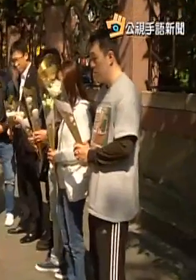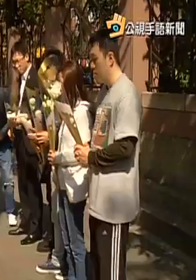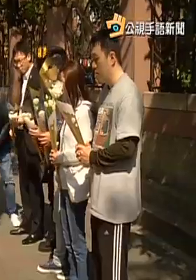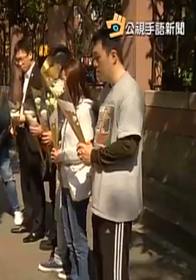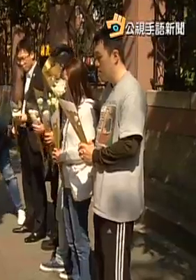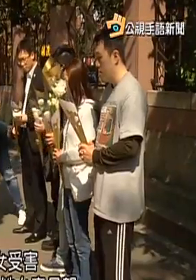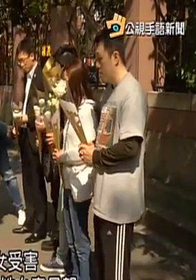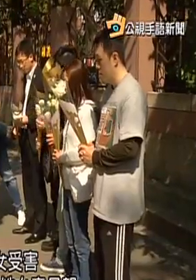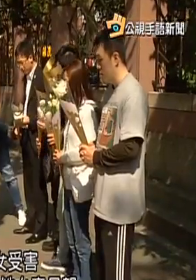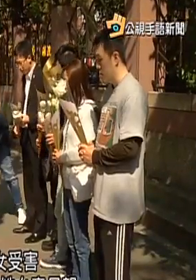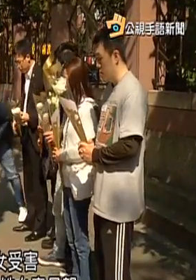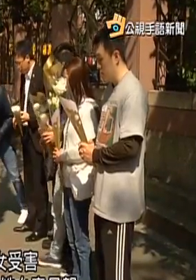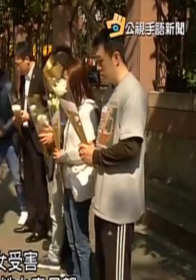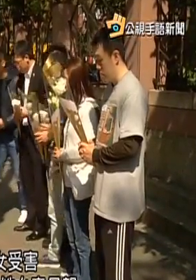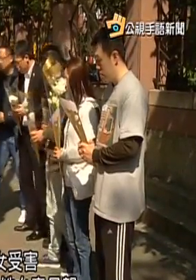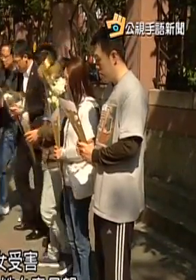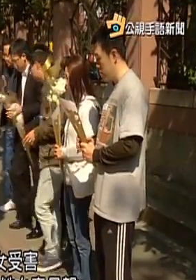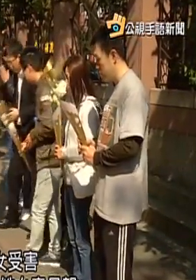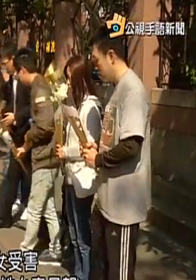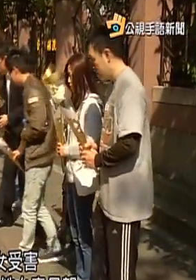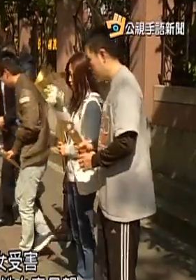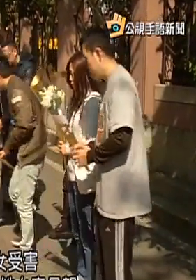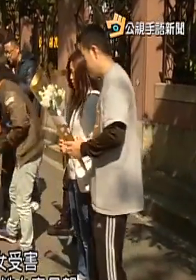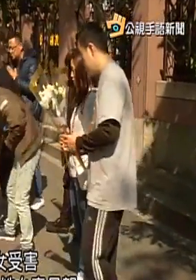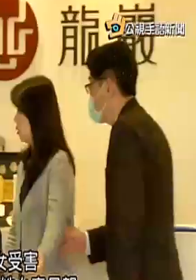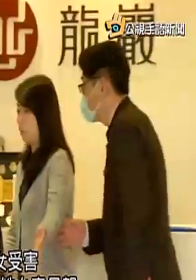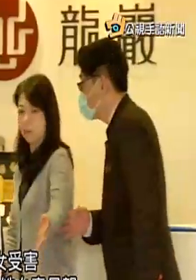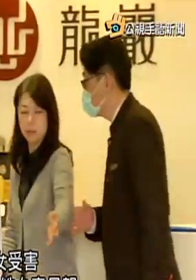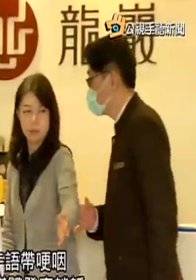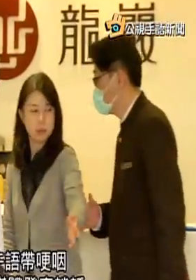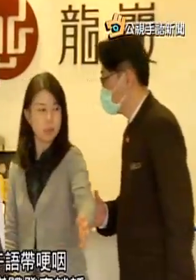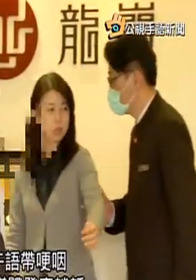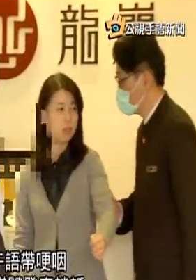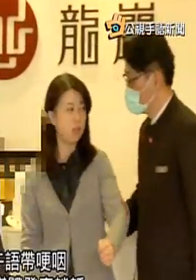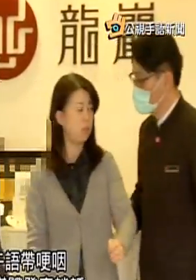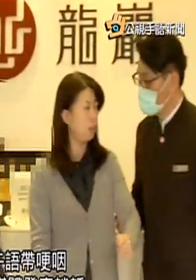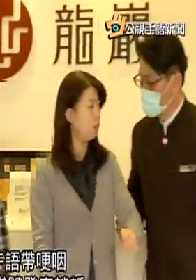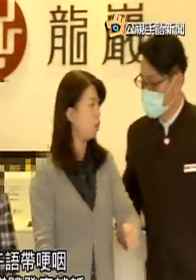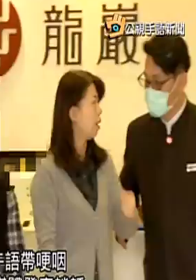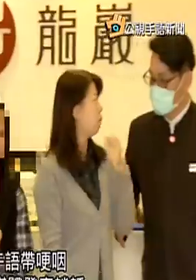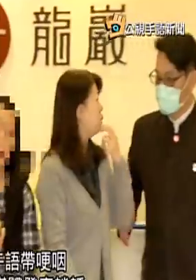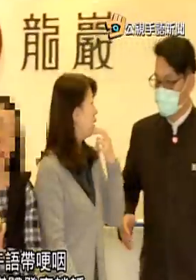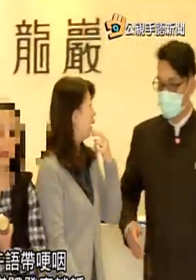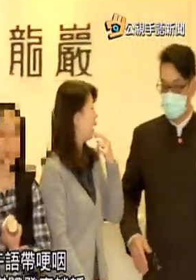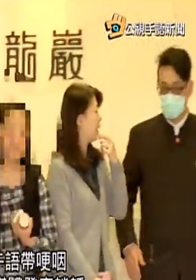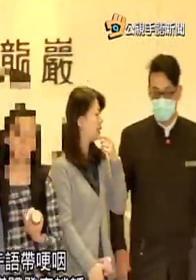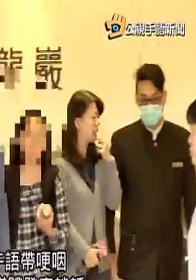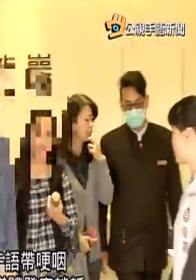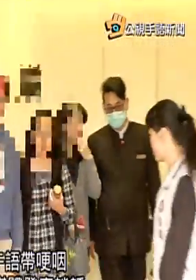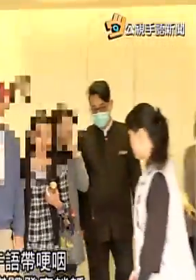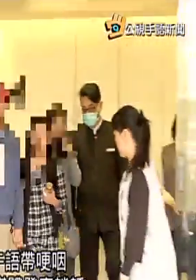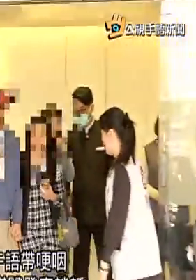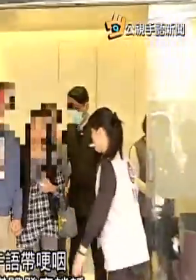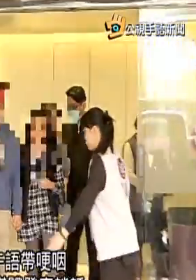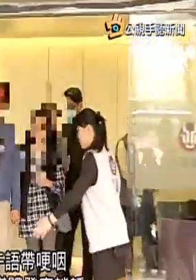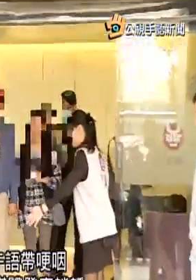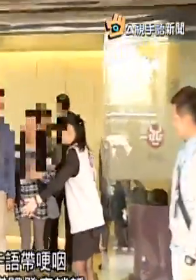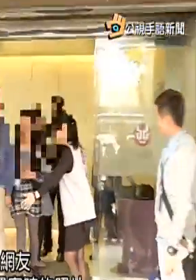目睹智女受害，强忍悲伤的刘姓女童母亲下午语带哽咽，再度坚强面对媒体发表谈话。她呼吁网